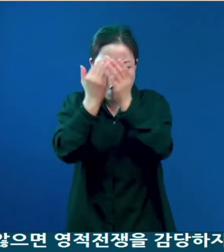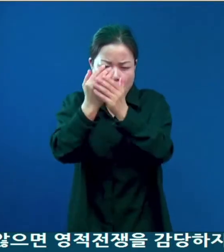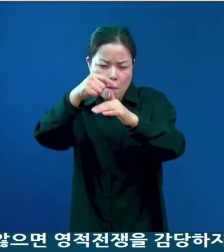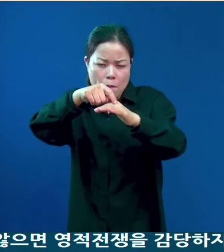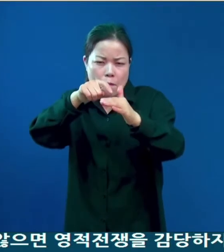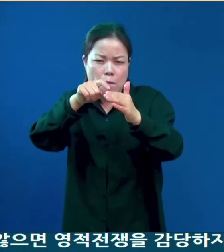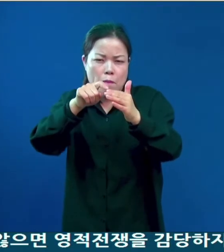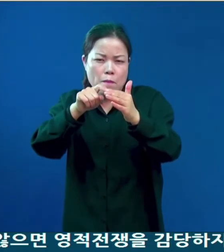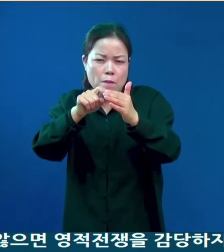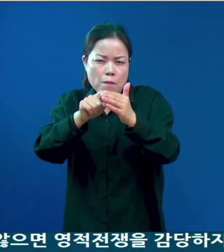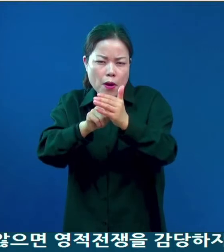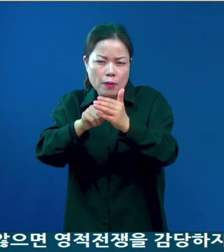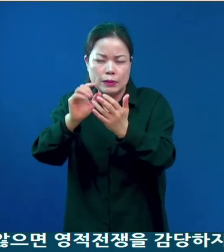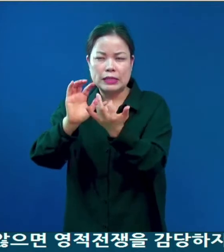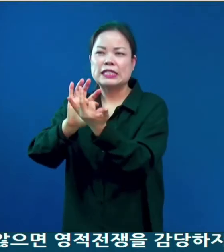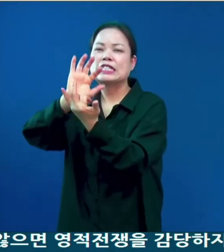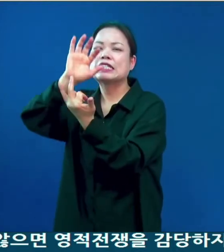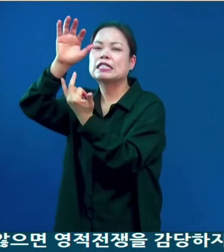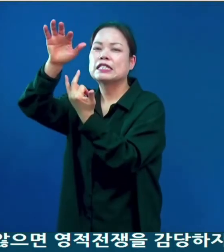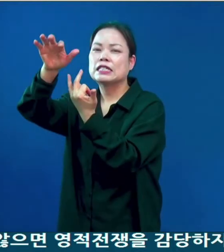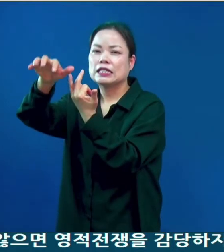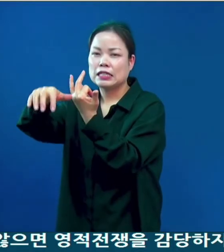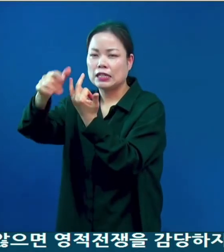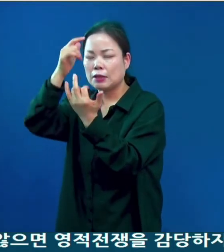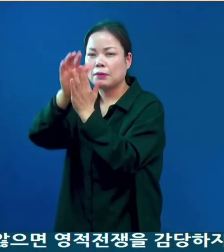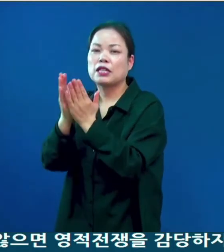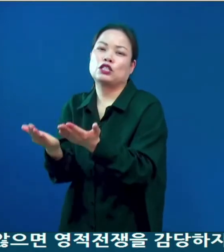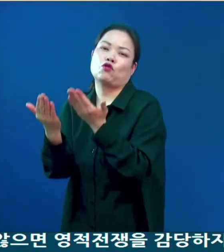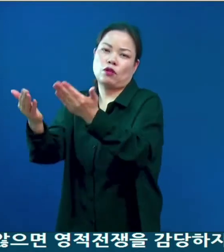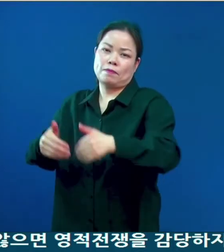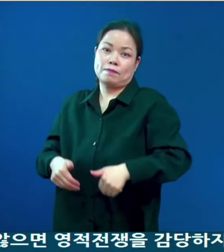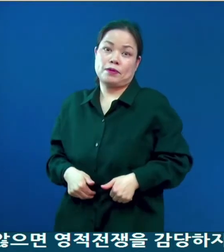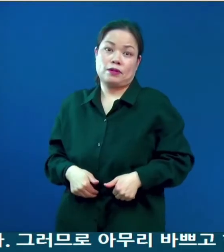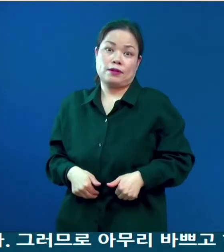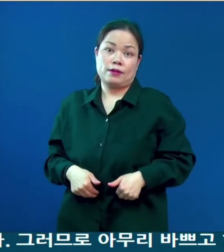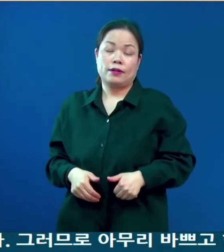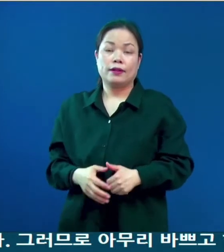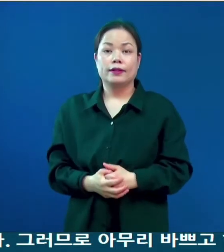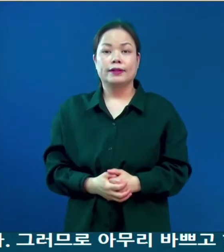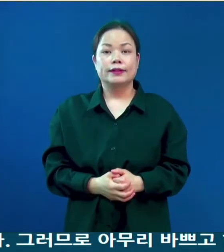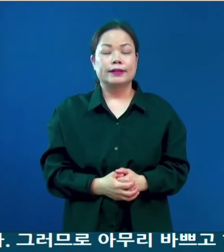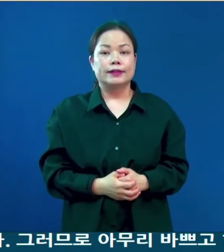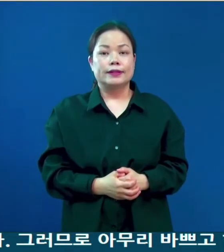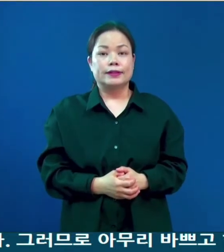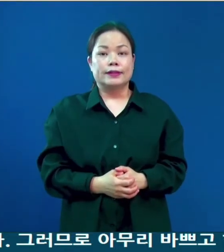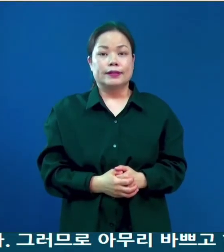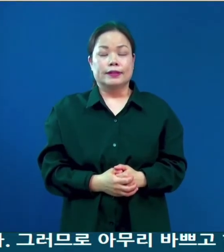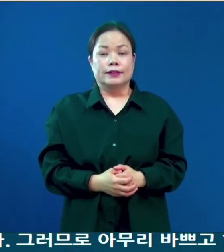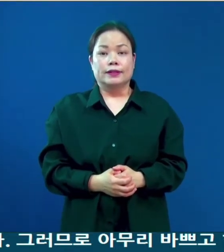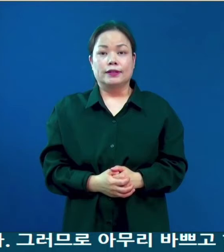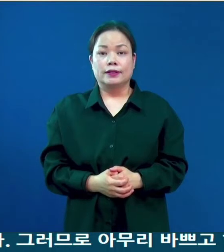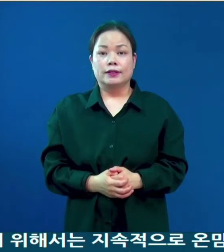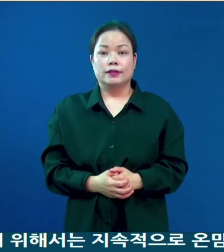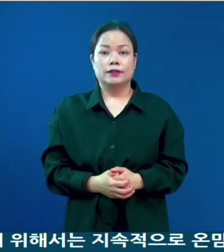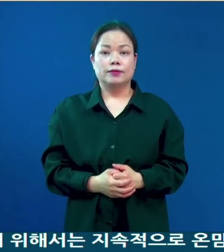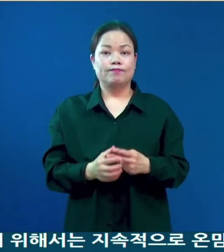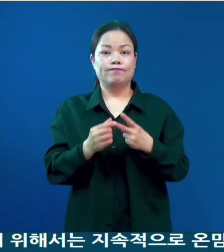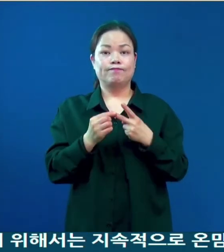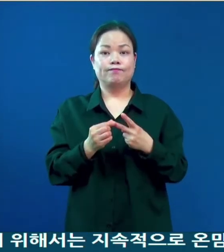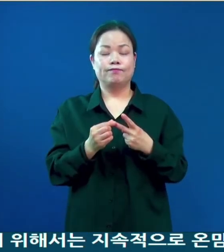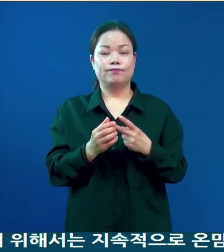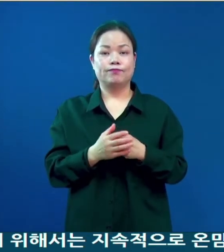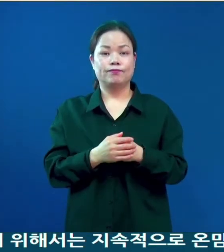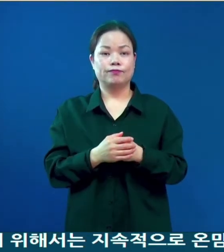부어내는 이 겟세마네 기도가 딱 이렇게 장착되어야 된다는 것이죠. 자, 두 번째로